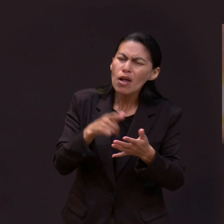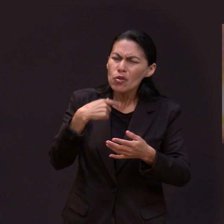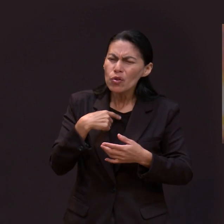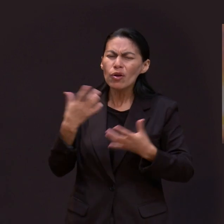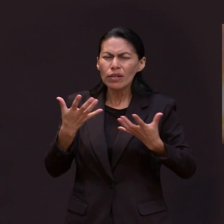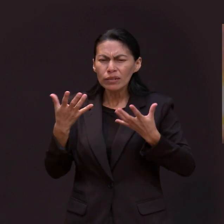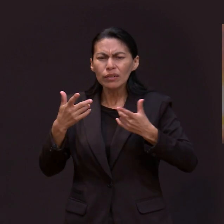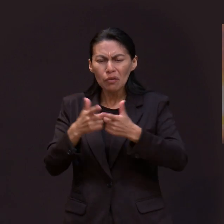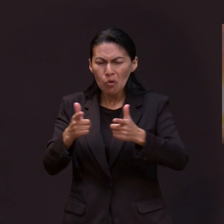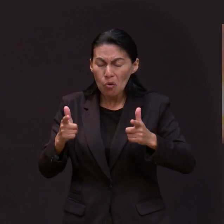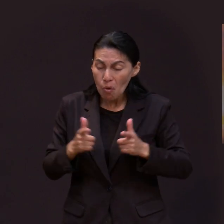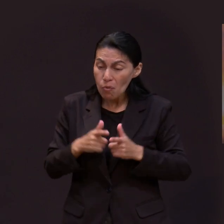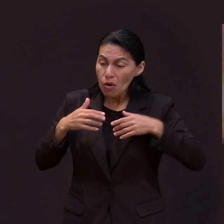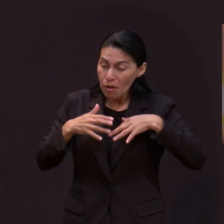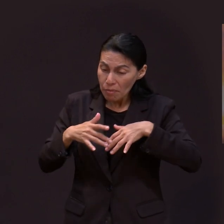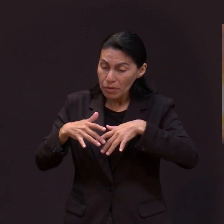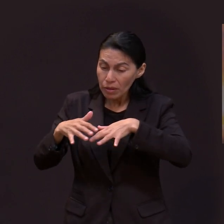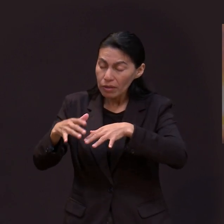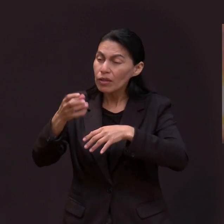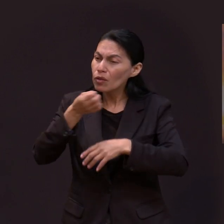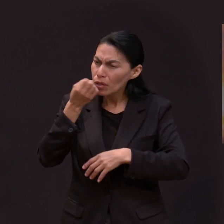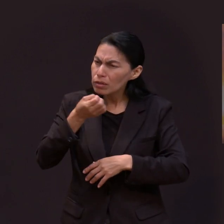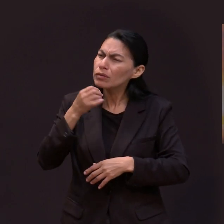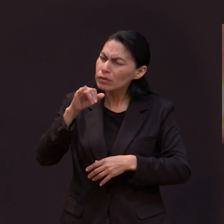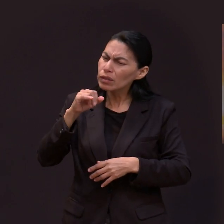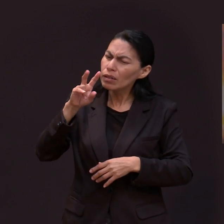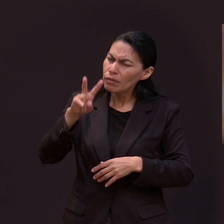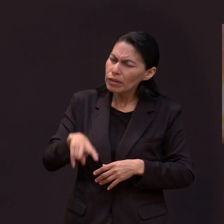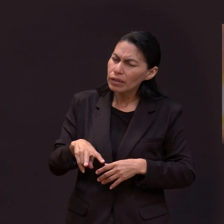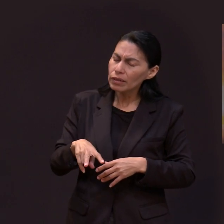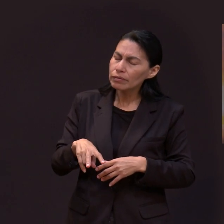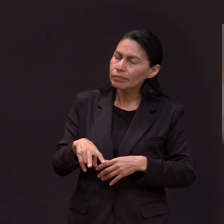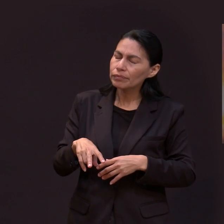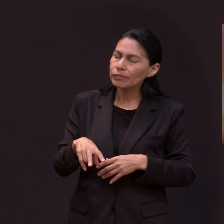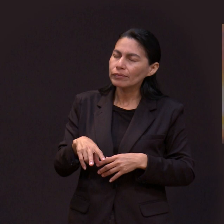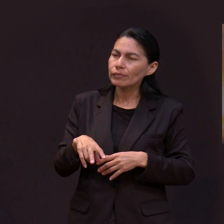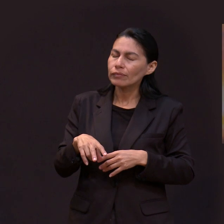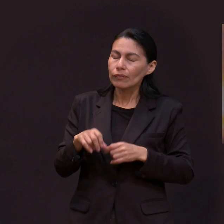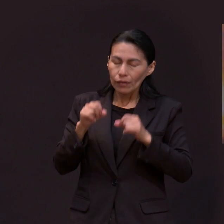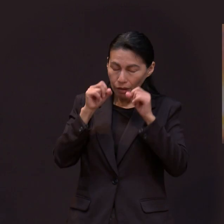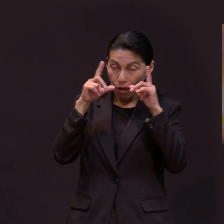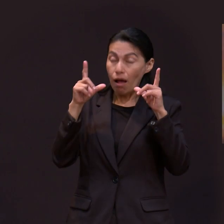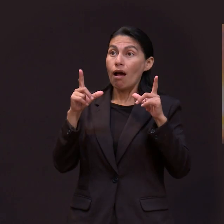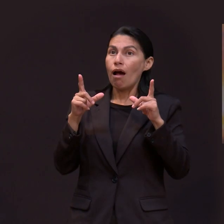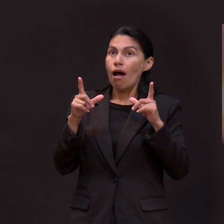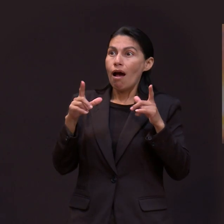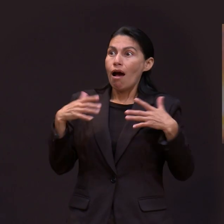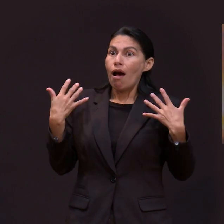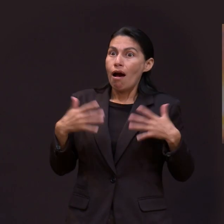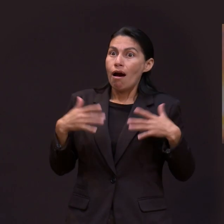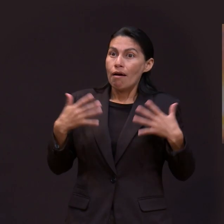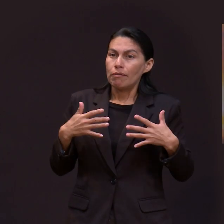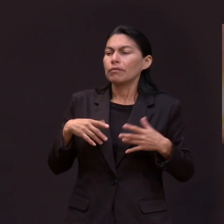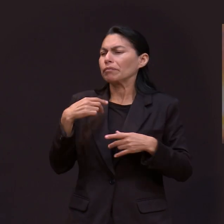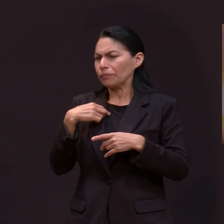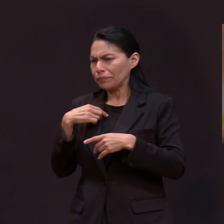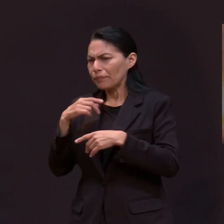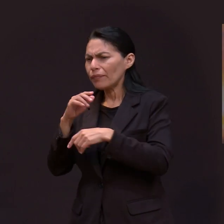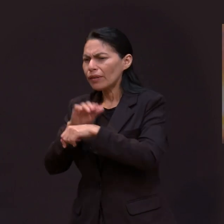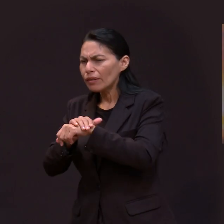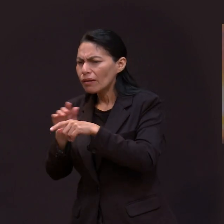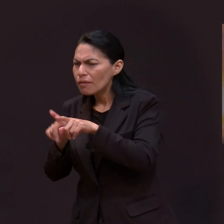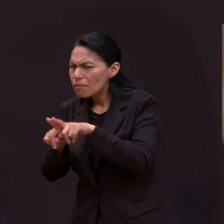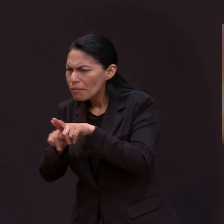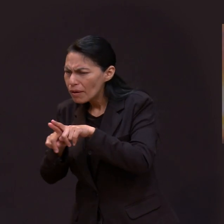y luego con una le platiqué una amiga este ella ella decidió unirse al plan y entre las dos